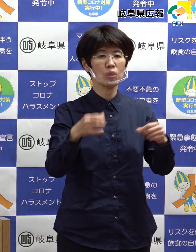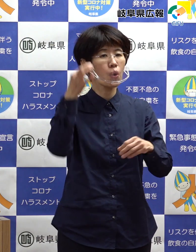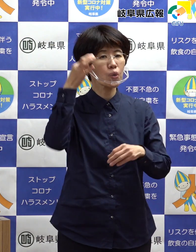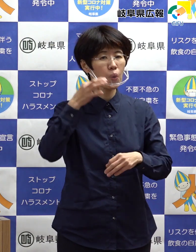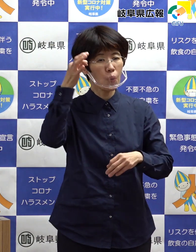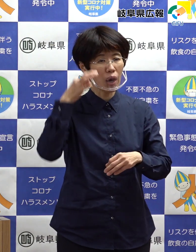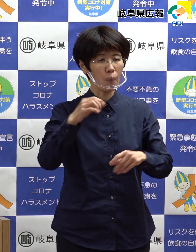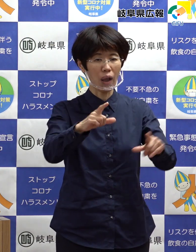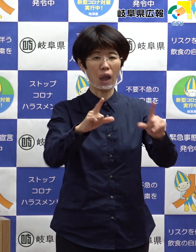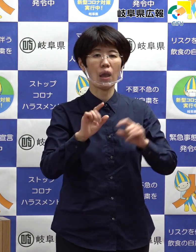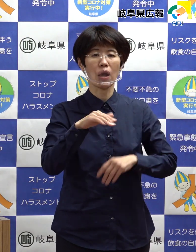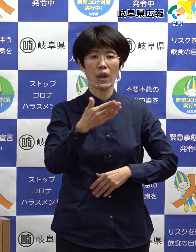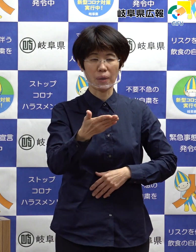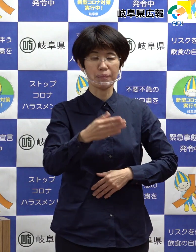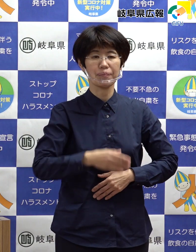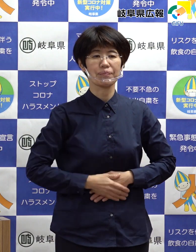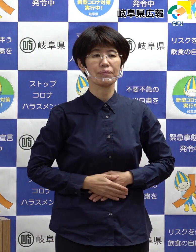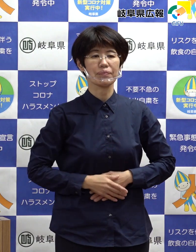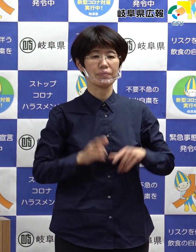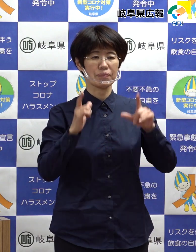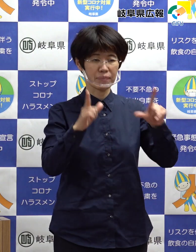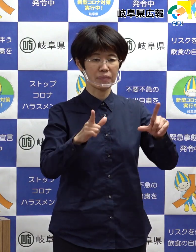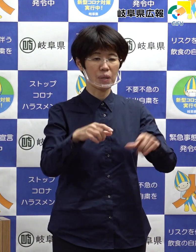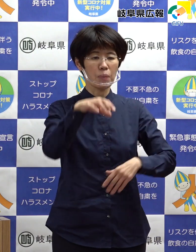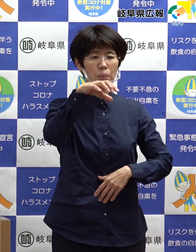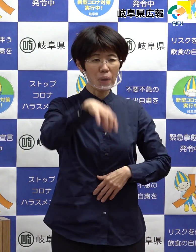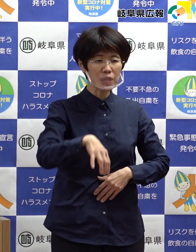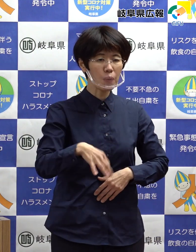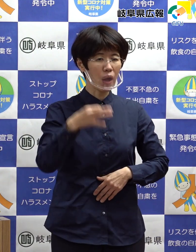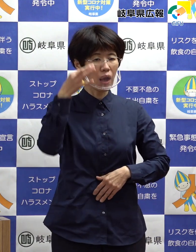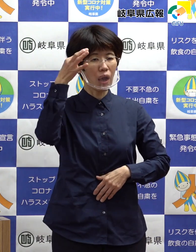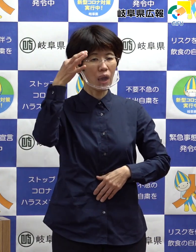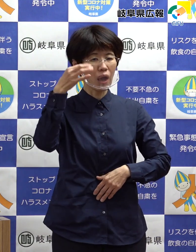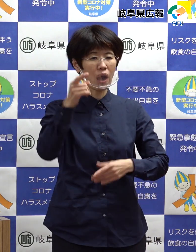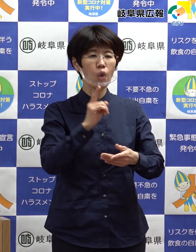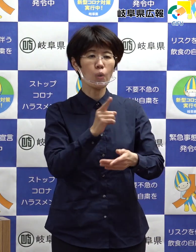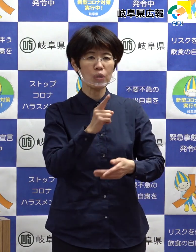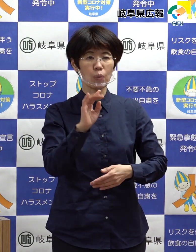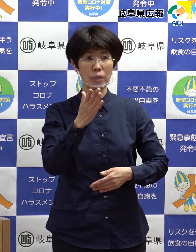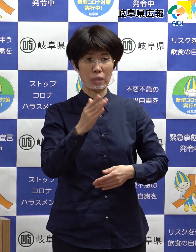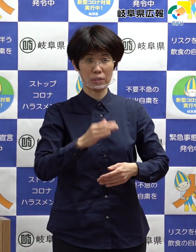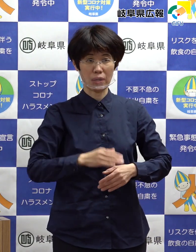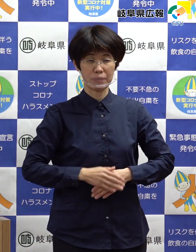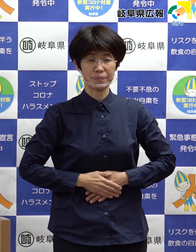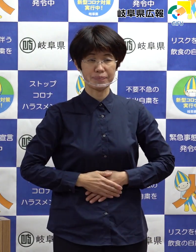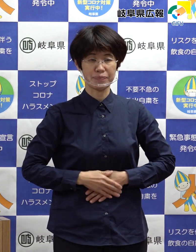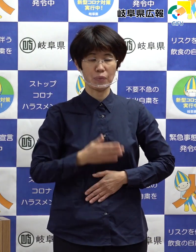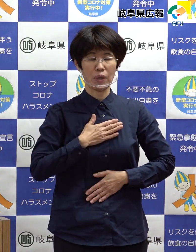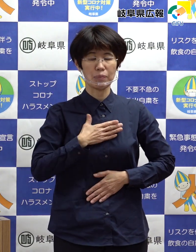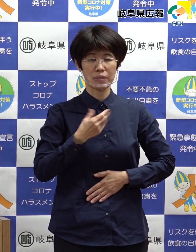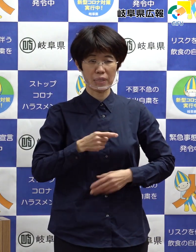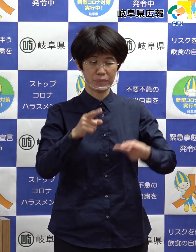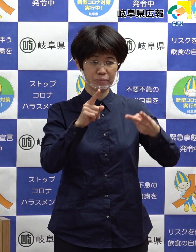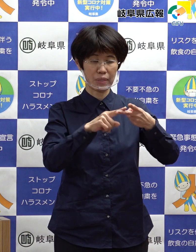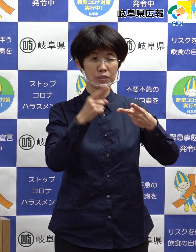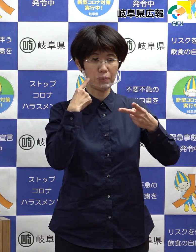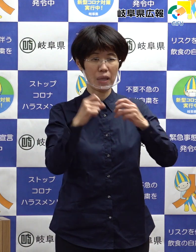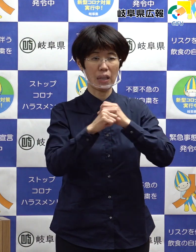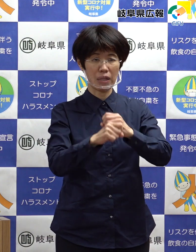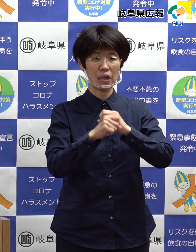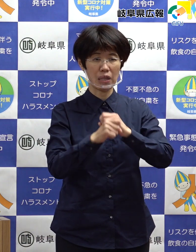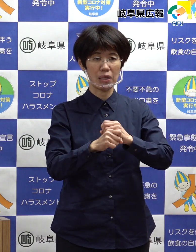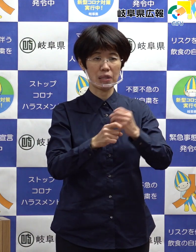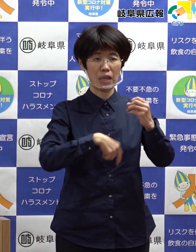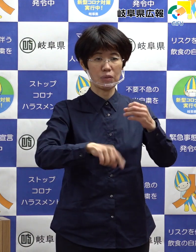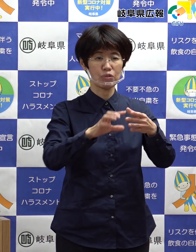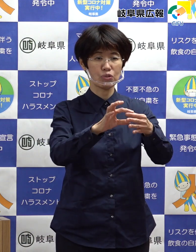価っていうのはあったんでしょうか。 その場所では特にコメントはなかったですね。 ありました。はい、それとあと笠松の件